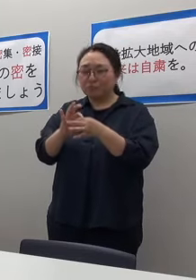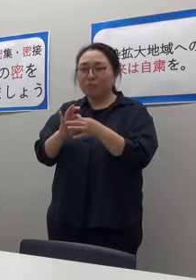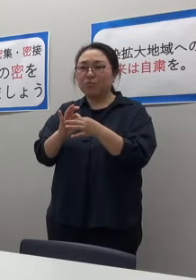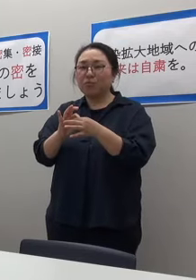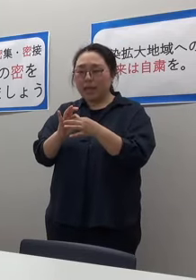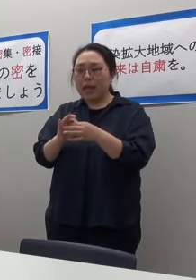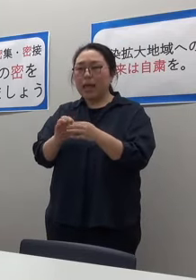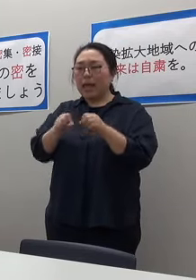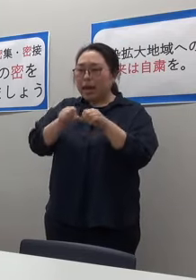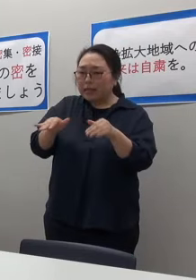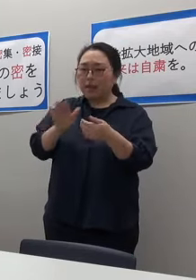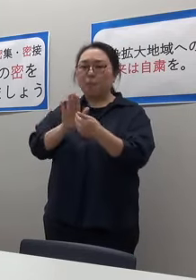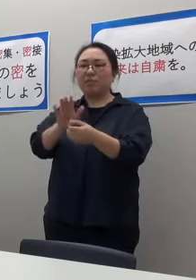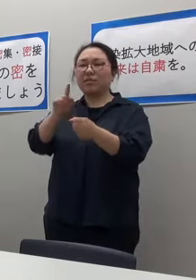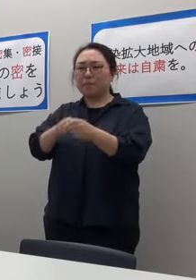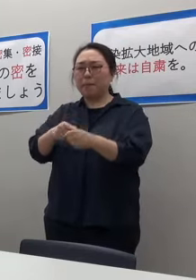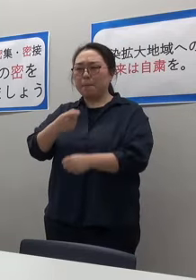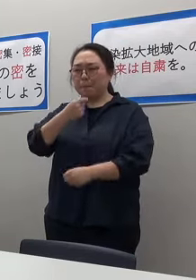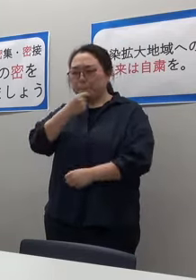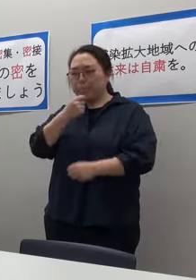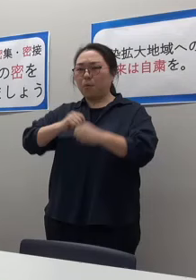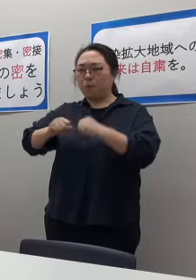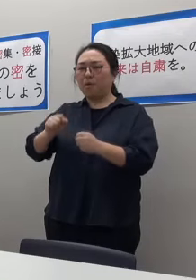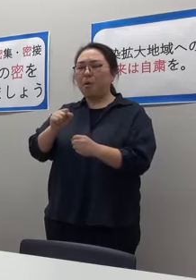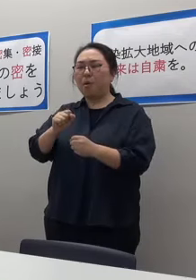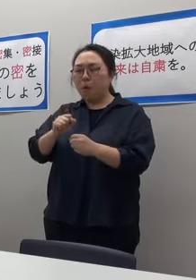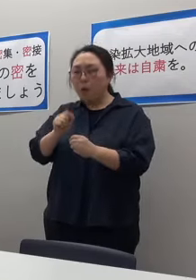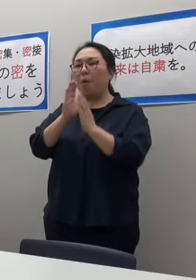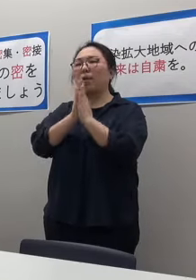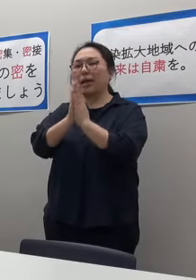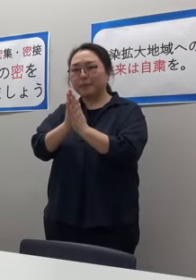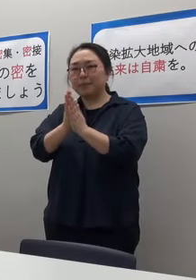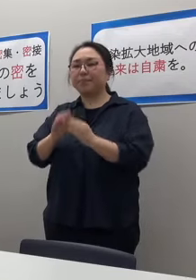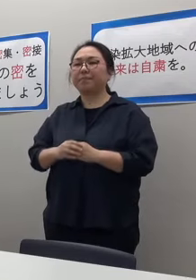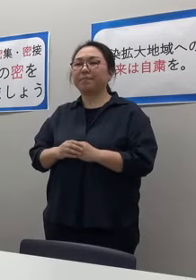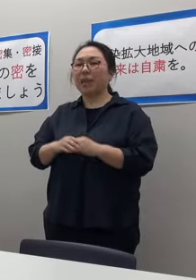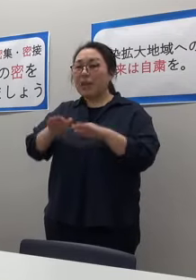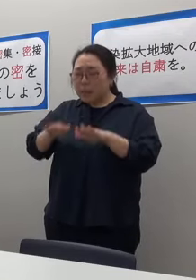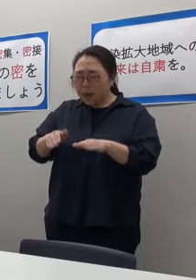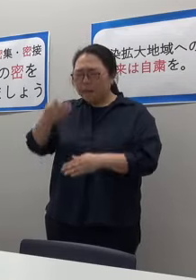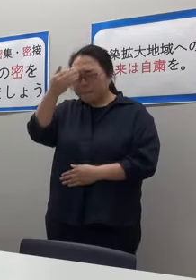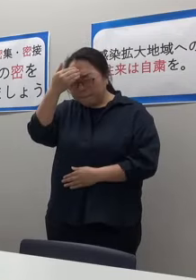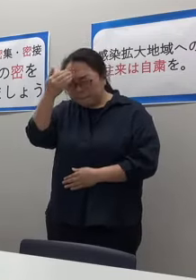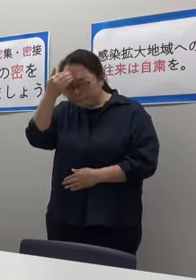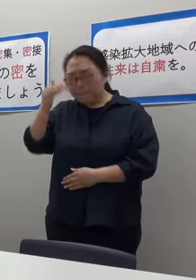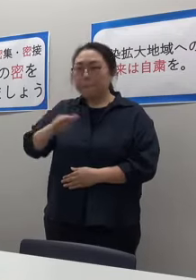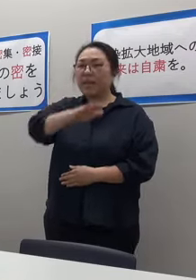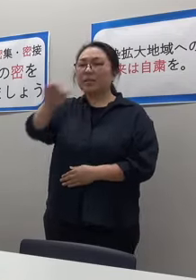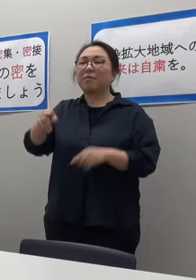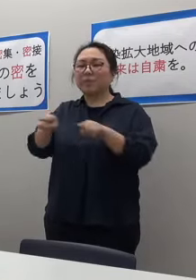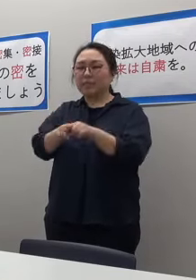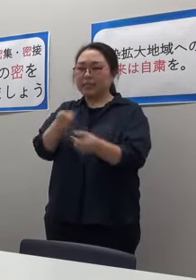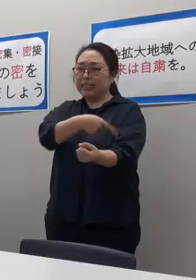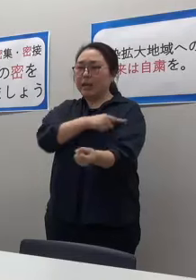った行動を取られるよう改めて強くお願いいたします。この難局を市民の皆様と共に力を合わ